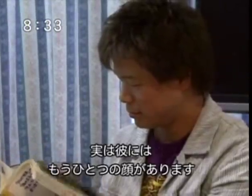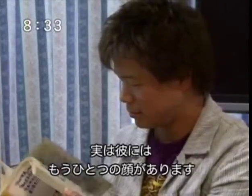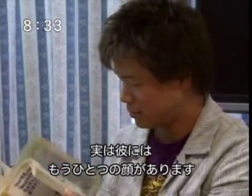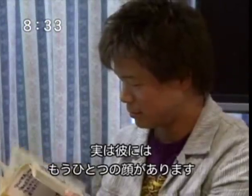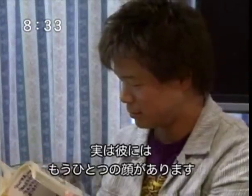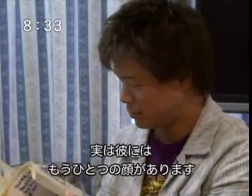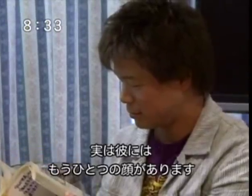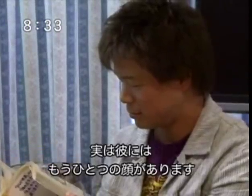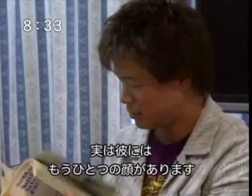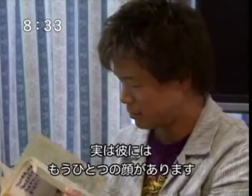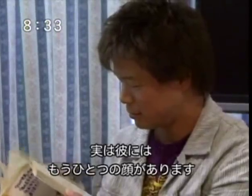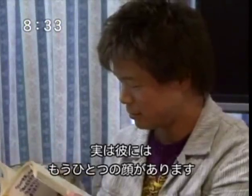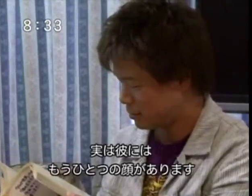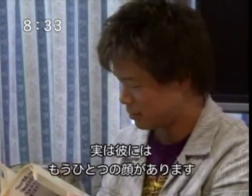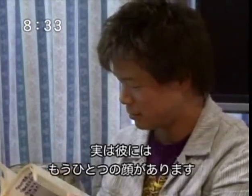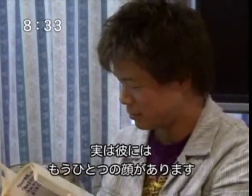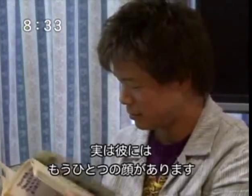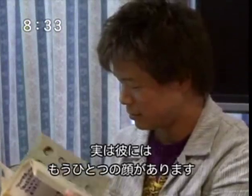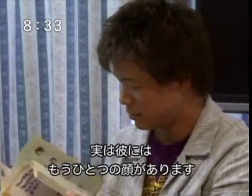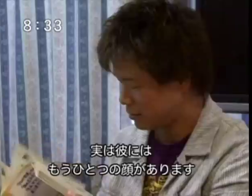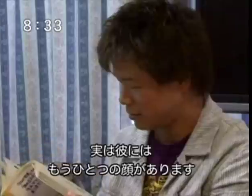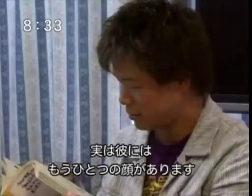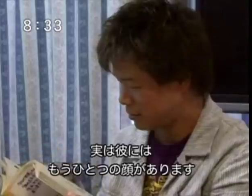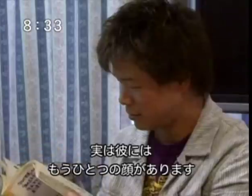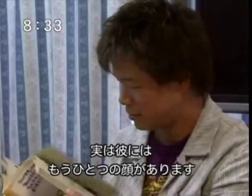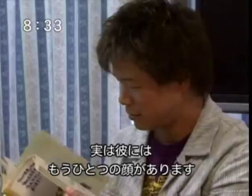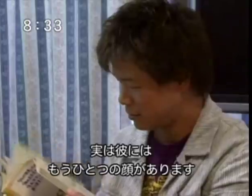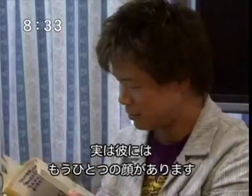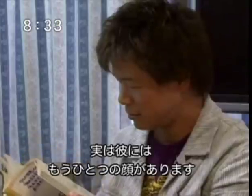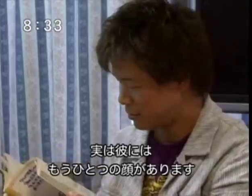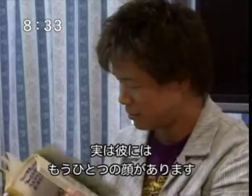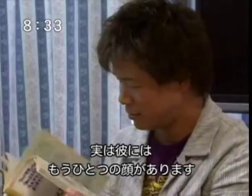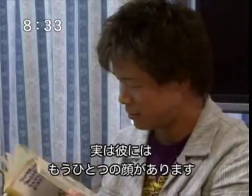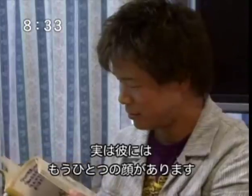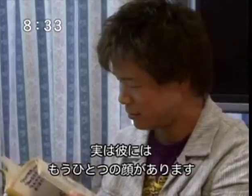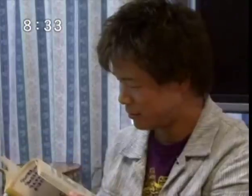実は彼にはもう一つの顔があります。